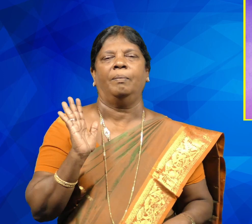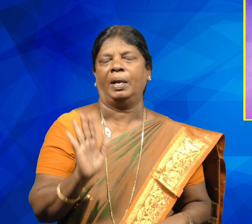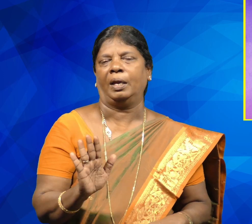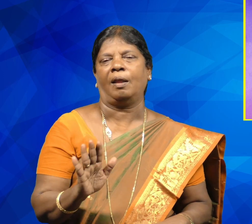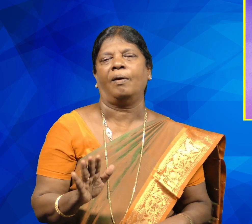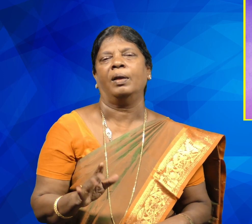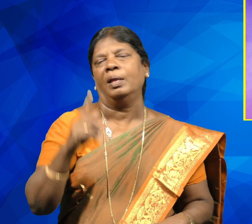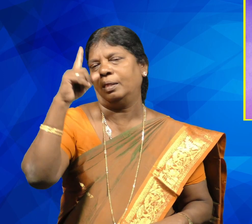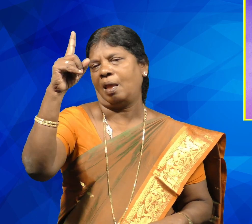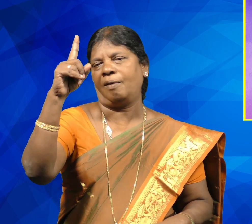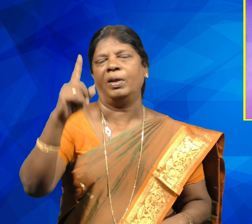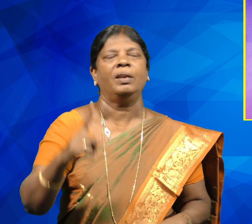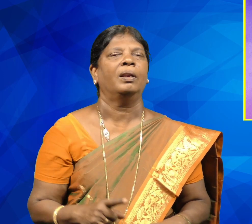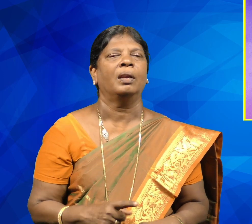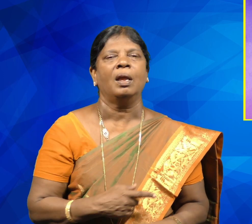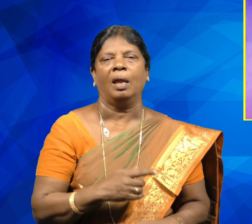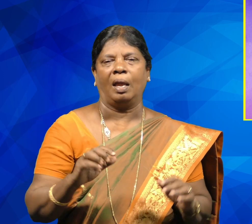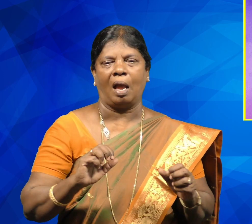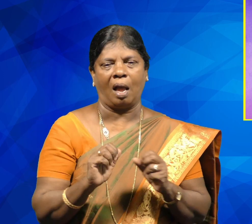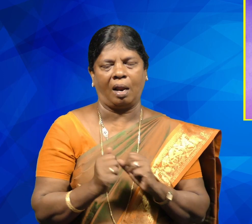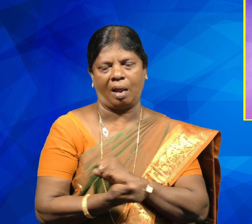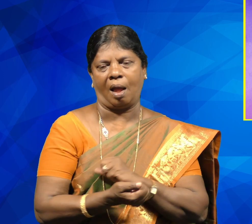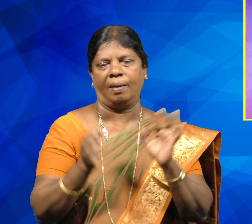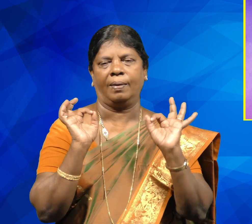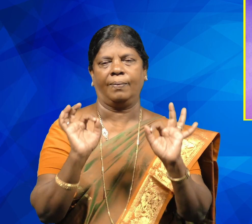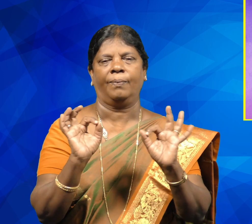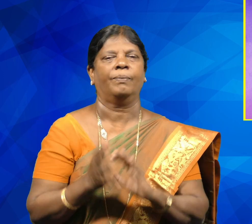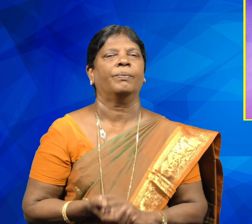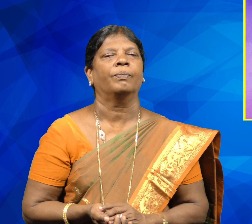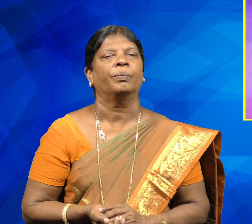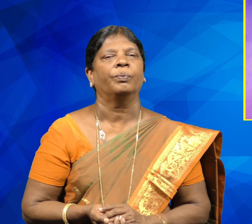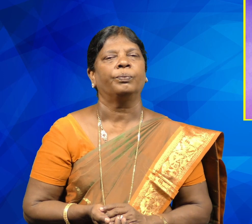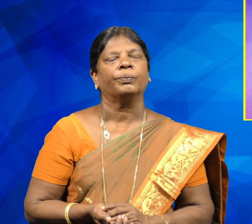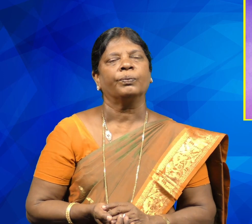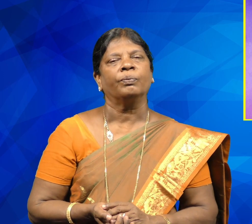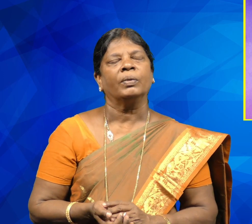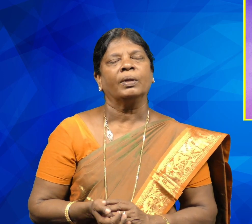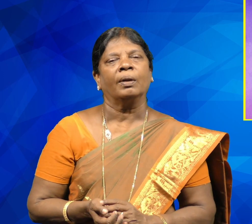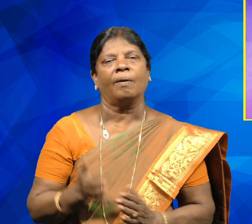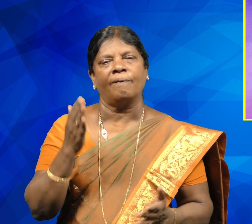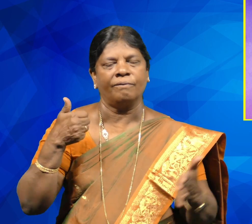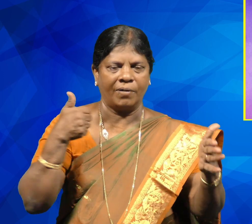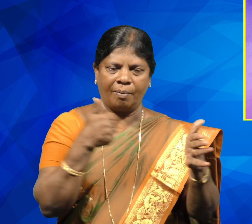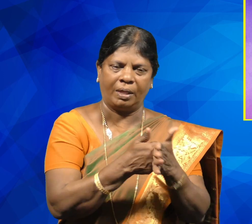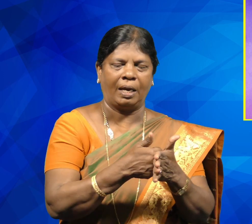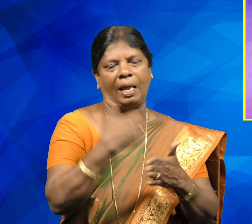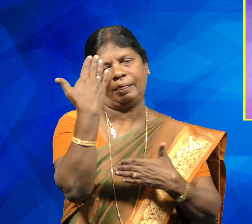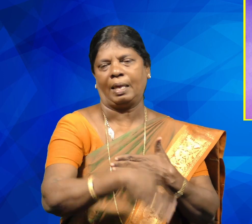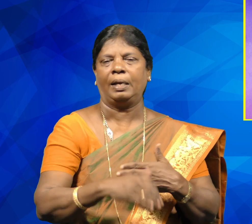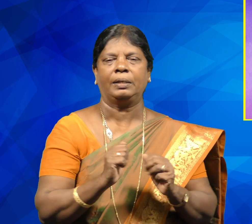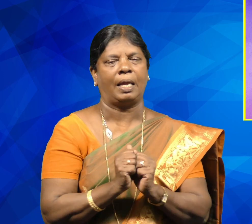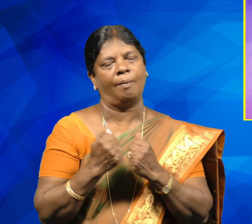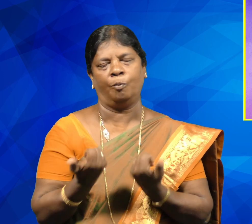கொள்ளக்கூடிய வாய்ப்பை ஆண்டவராகிய தேவன் ஏற்படுத்தி வைத்திருக்கிறார். விபத்துக்களை